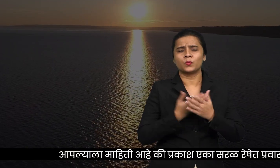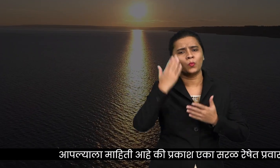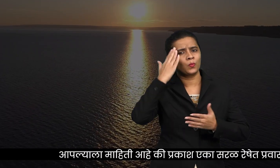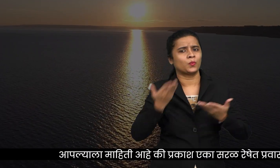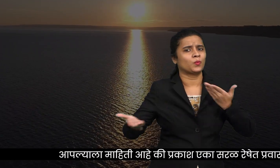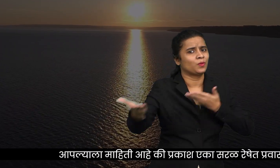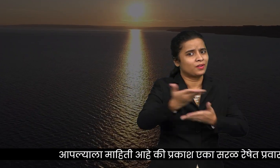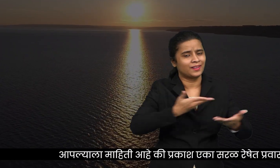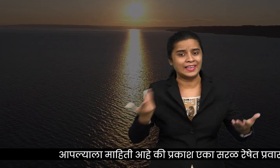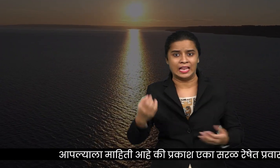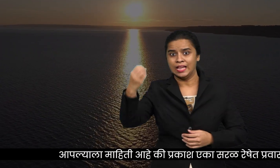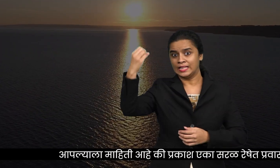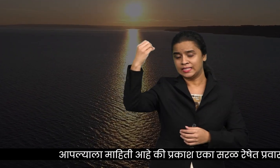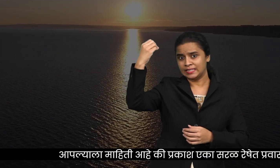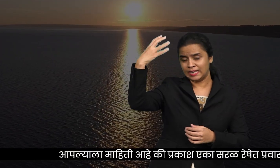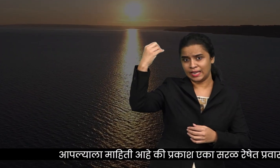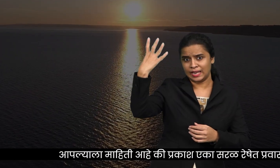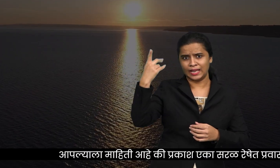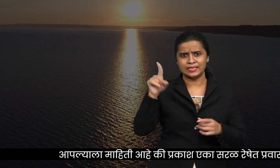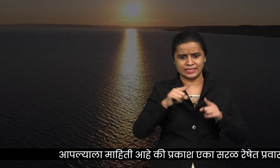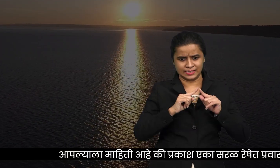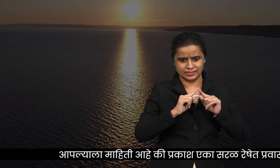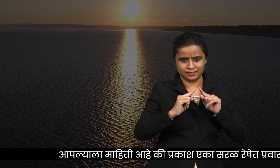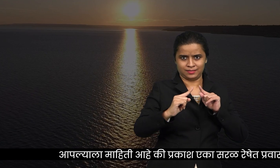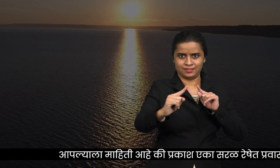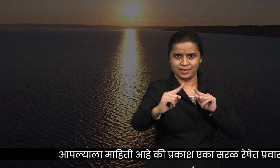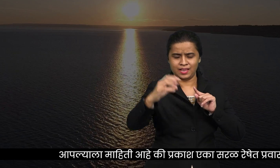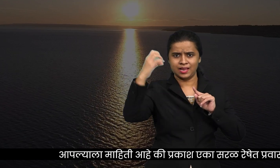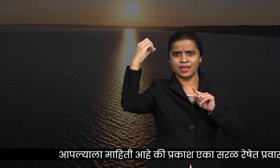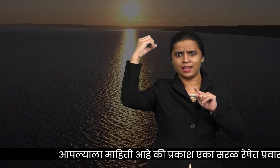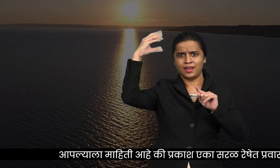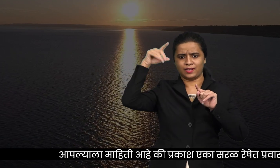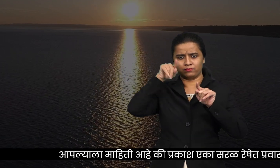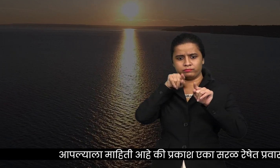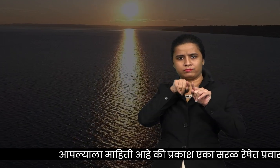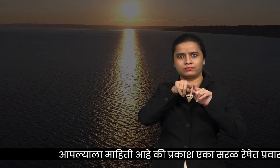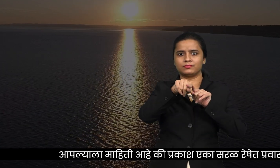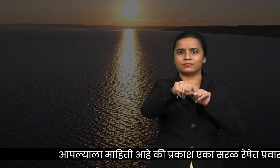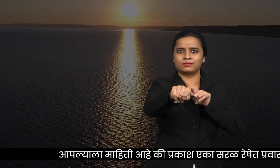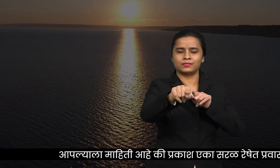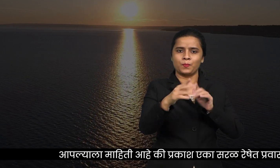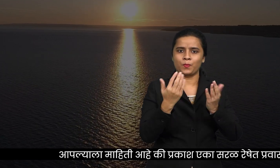आपल्याला माहीत आहे की प्रकाश एका सरळ रेषेत प्रवास करतो